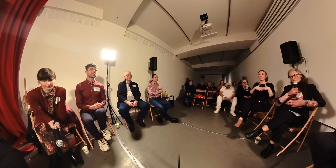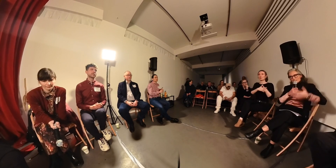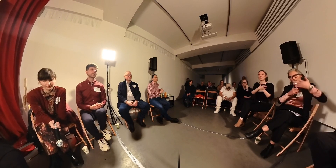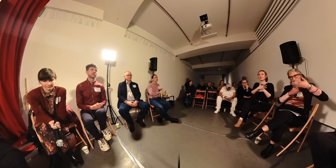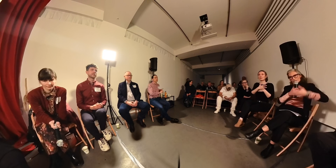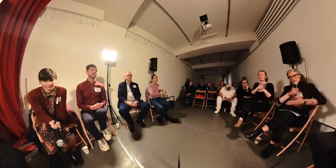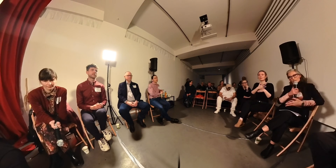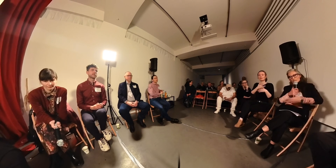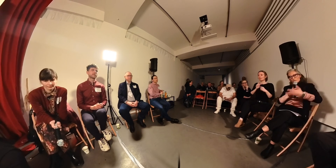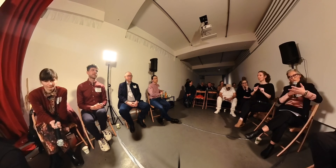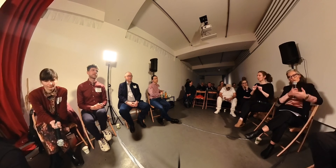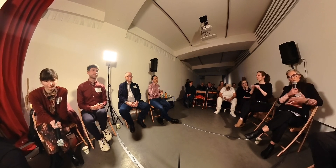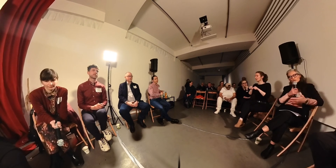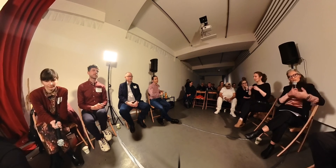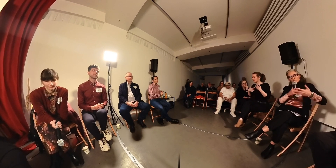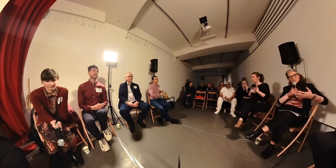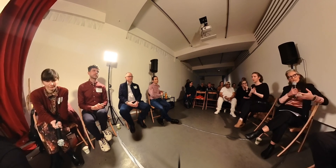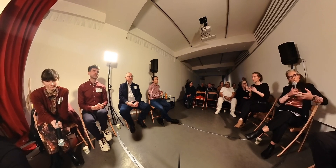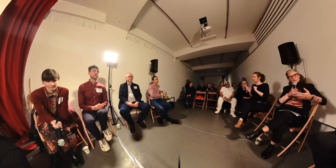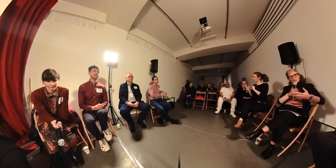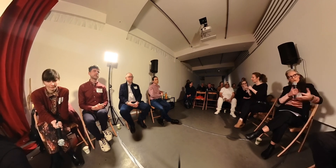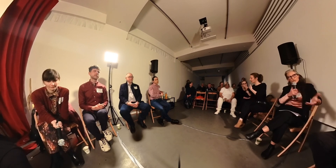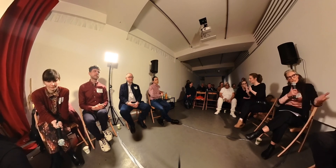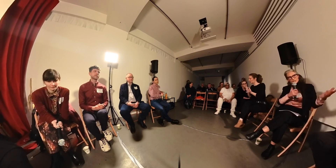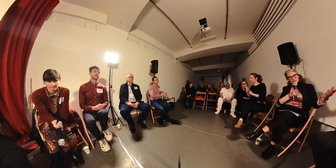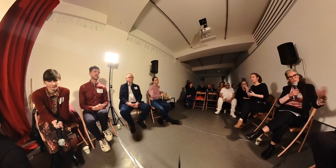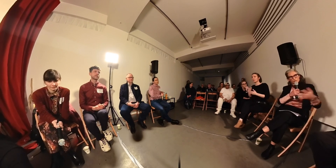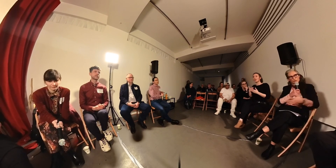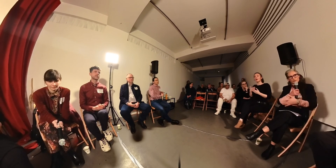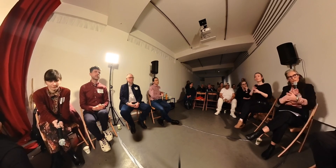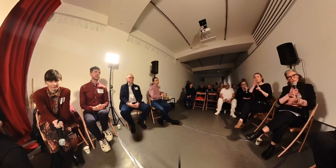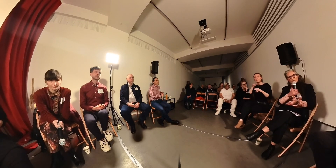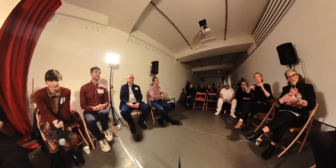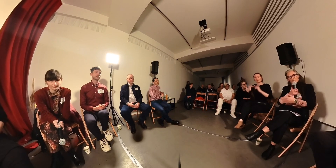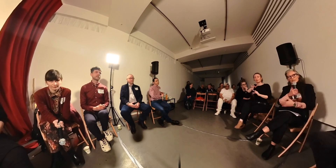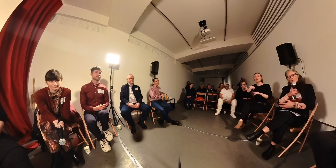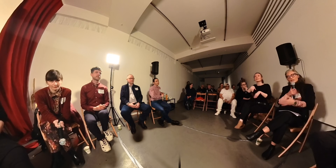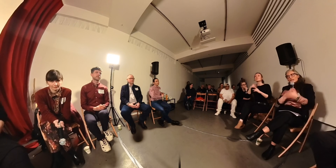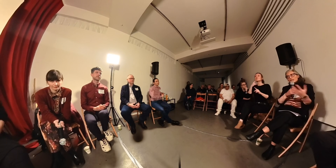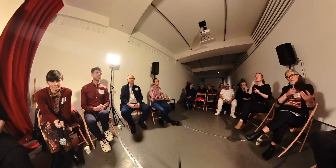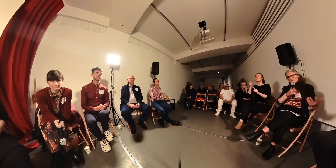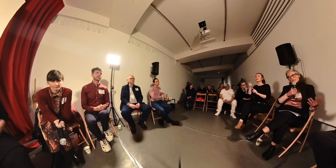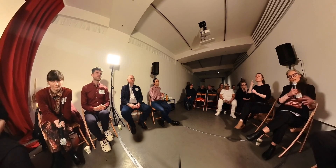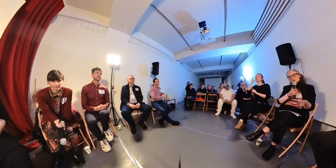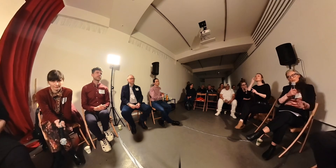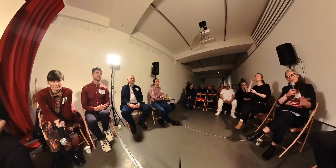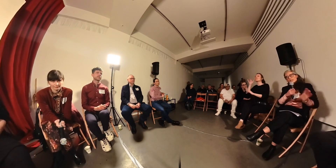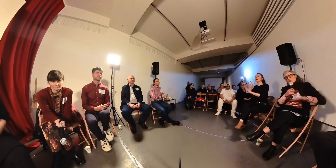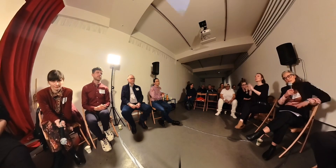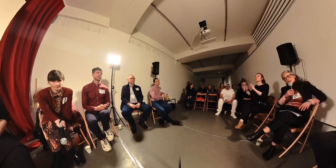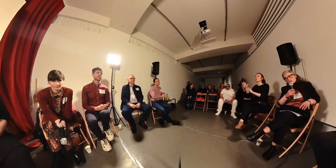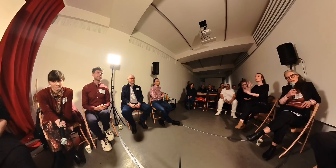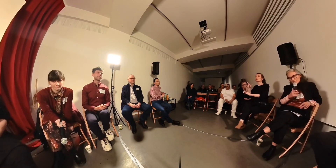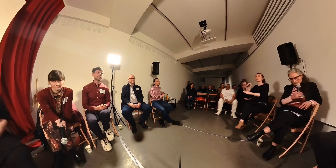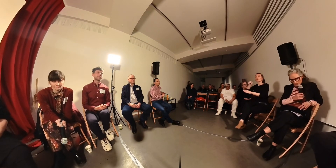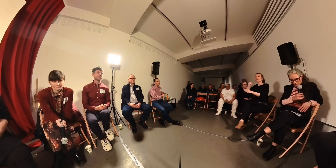je navázán nějaký sociální prostor, že jo, nějaký jakoby kódy, jak se kdo může chovat, ty pravidla a tohle, má nějaký kompetence